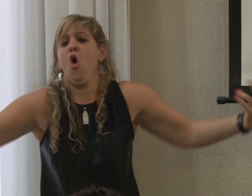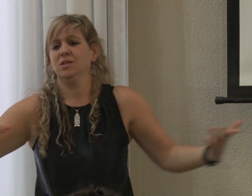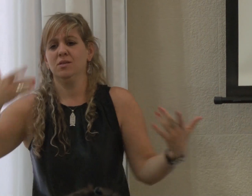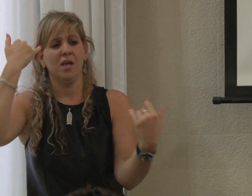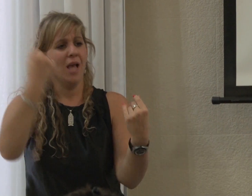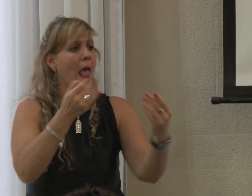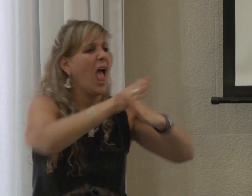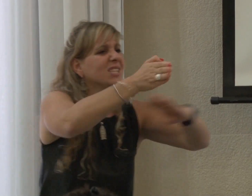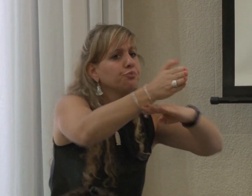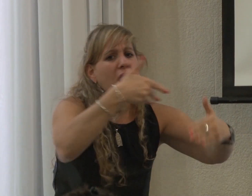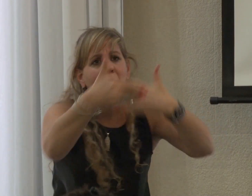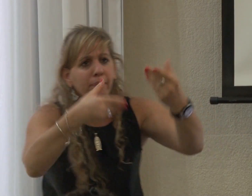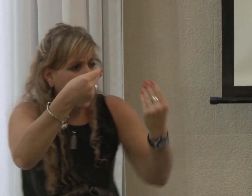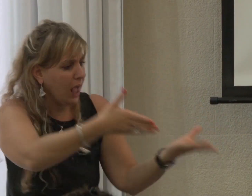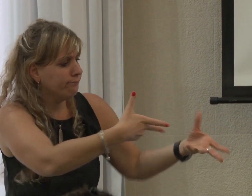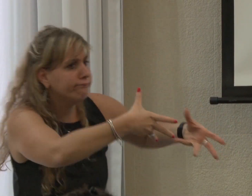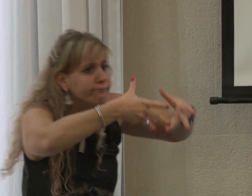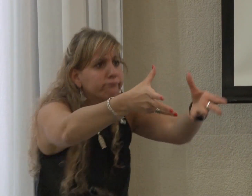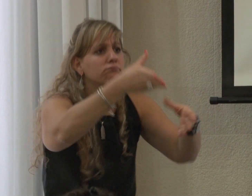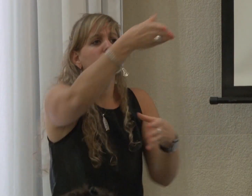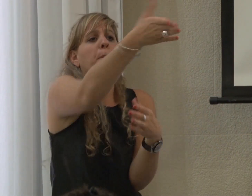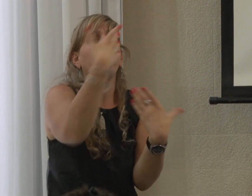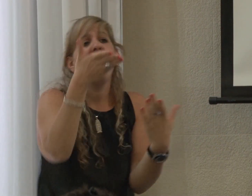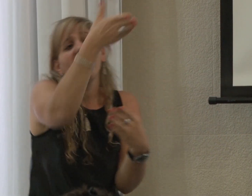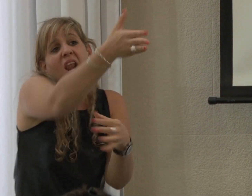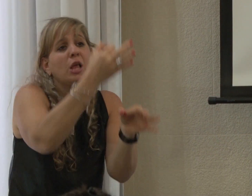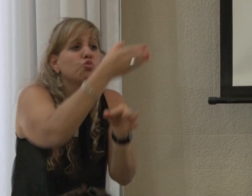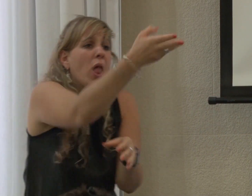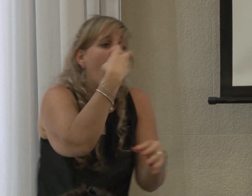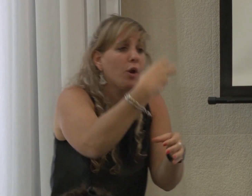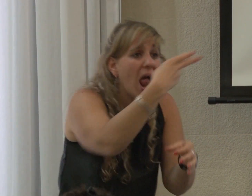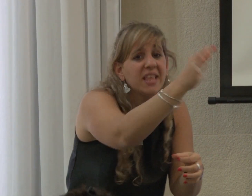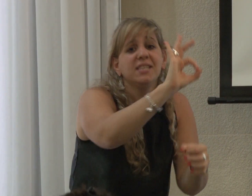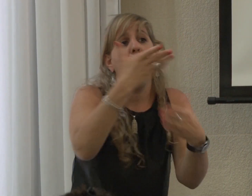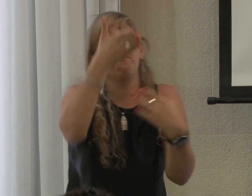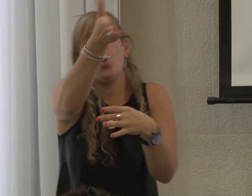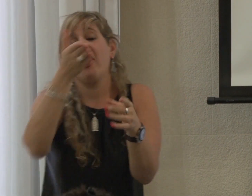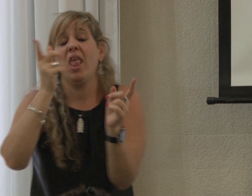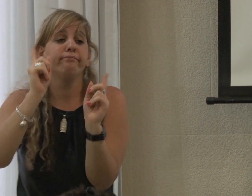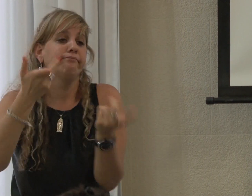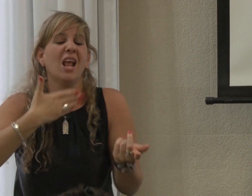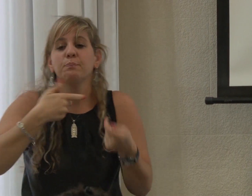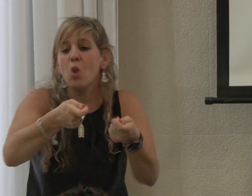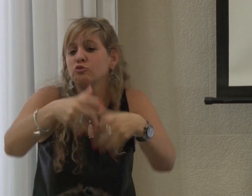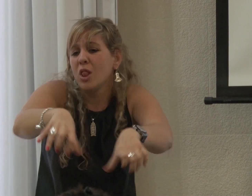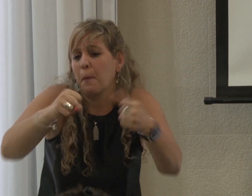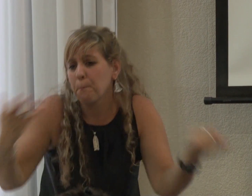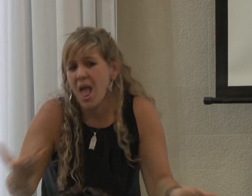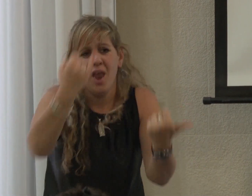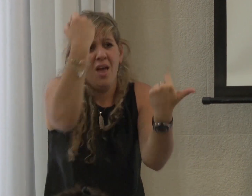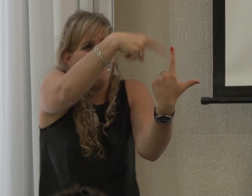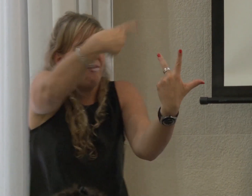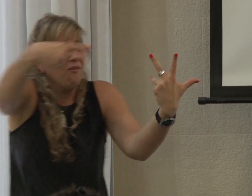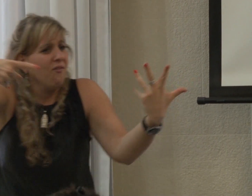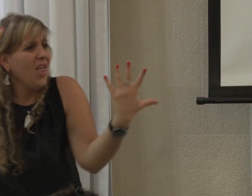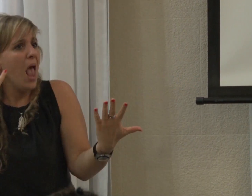bebé sordo nace, también hay que hablarle lengua de señas, es su lengua. Con el tiempo podrá adquirir una lengua oral, que es la lengua de la